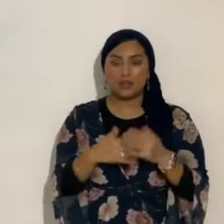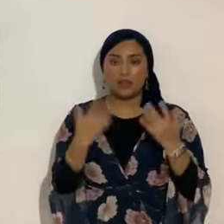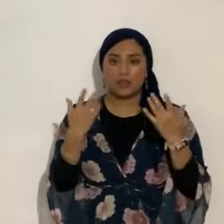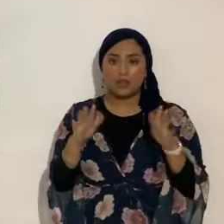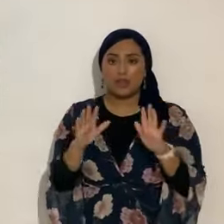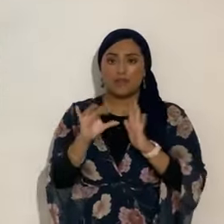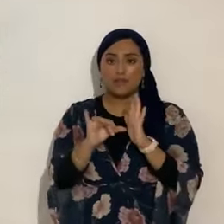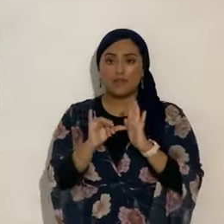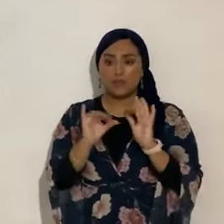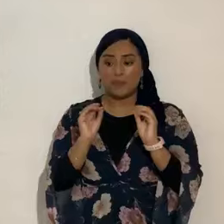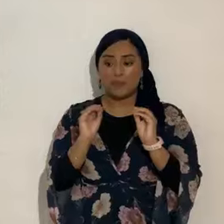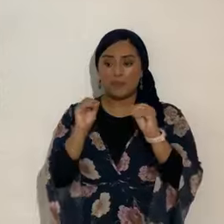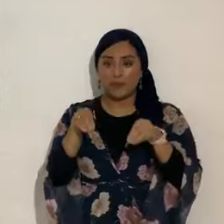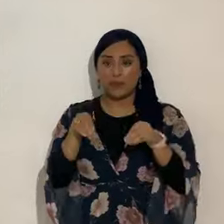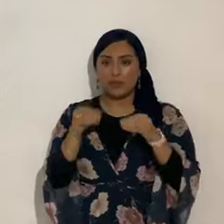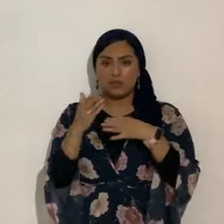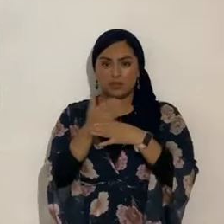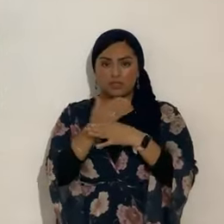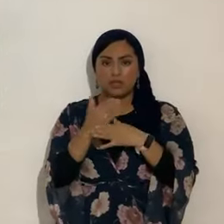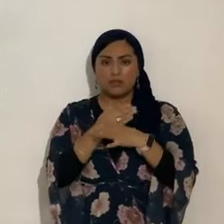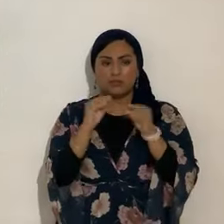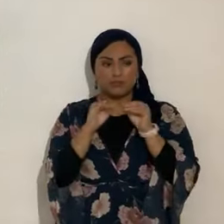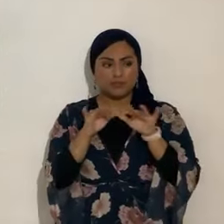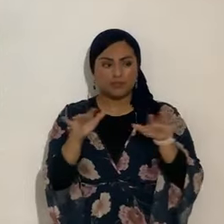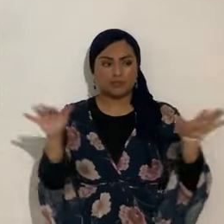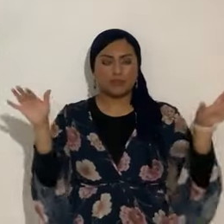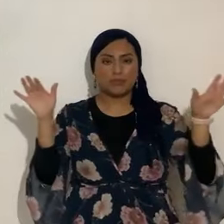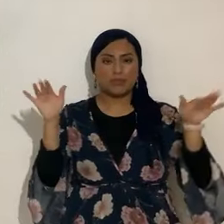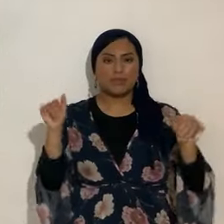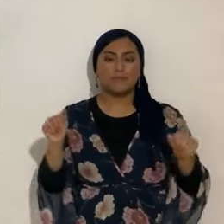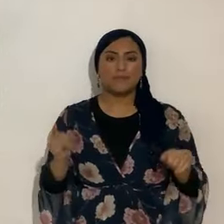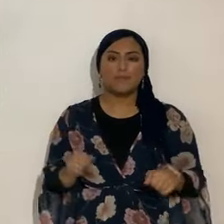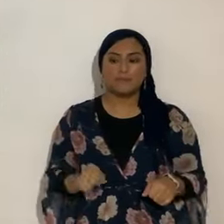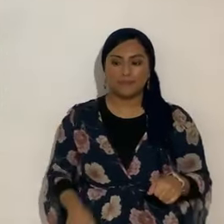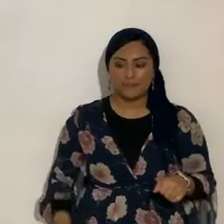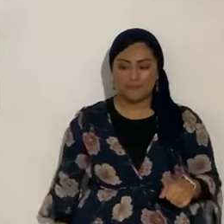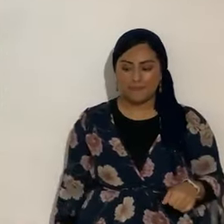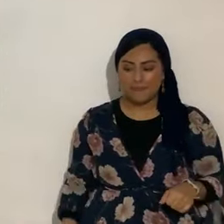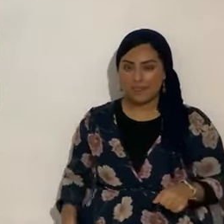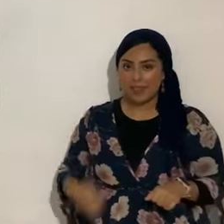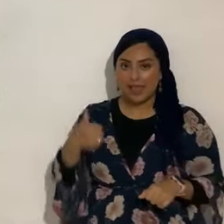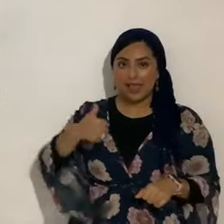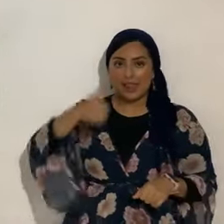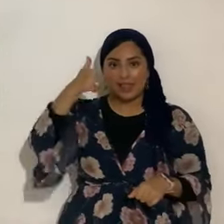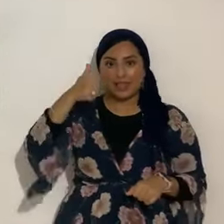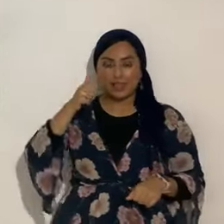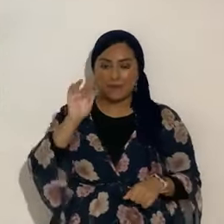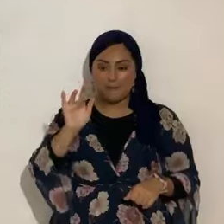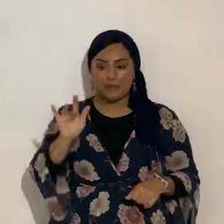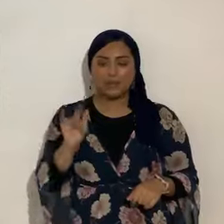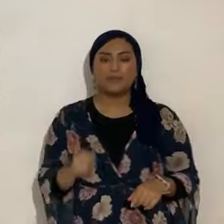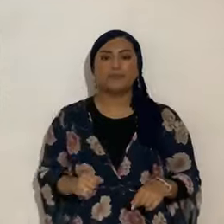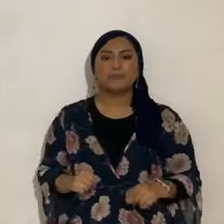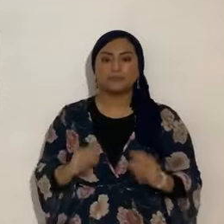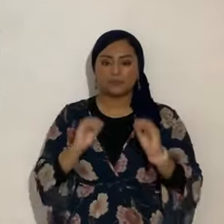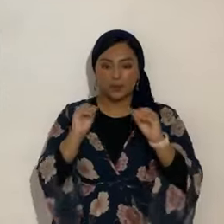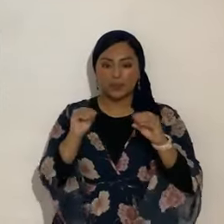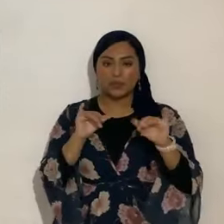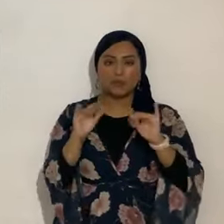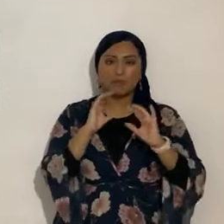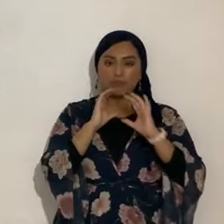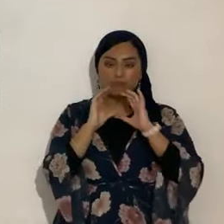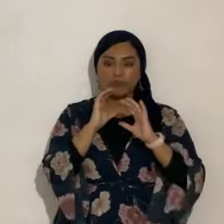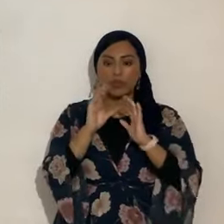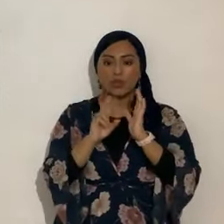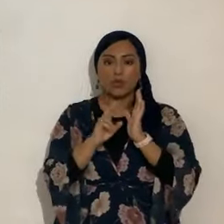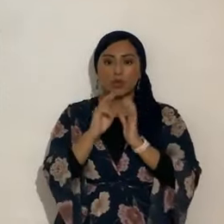se ha subido un video, compártanlo y denle un me gusta, ¿sí? Y también un comentario,